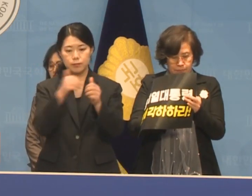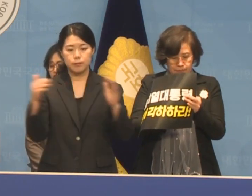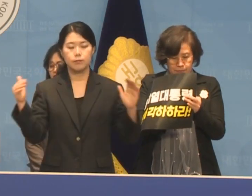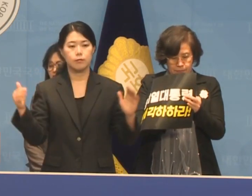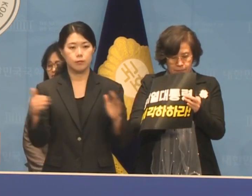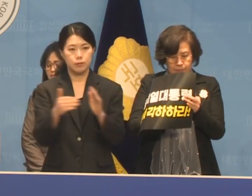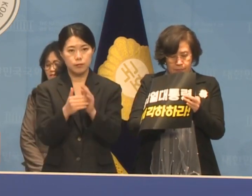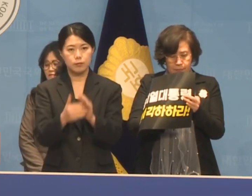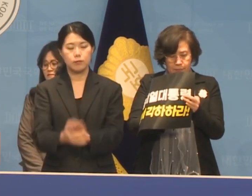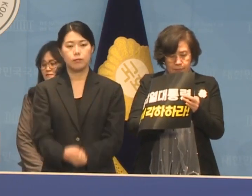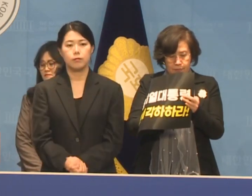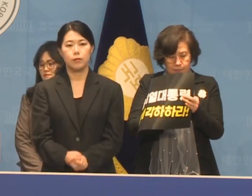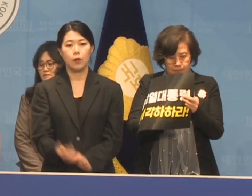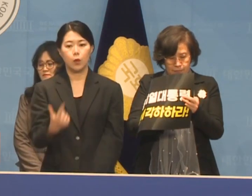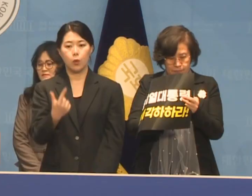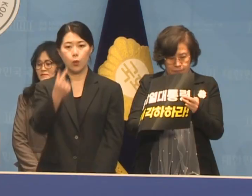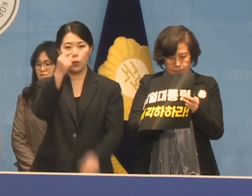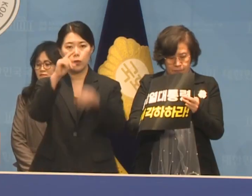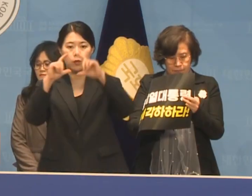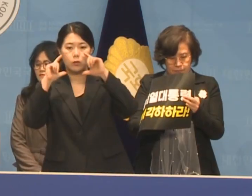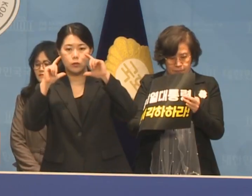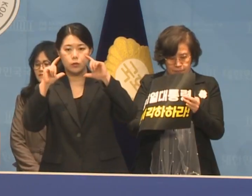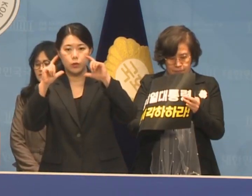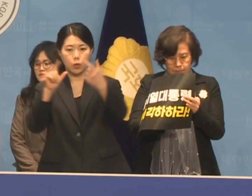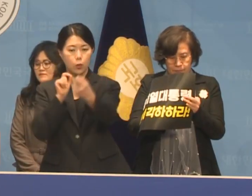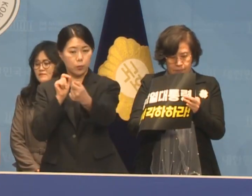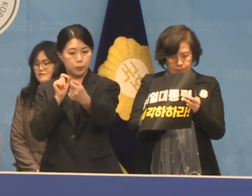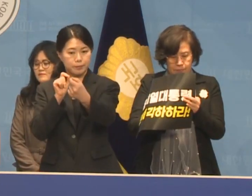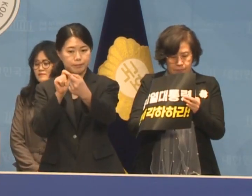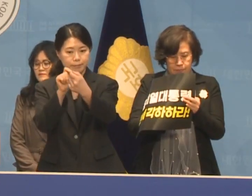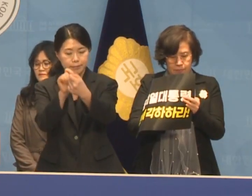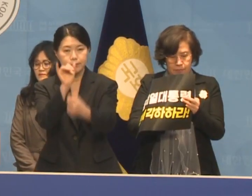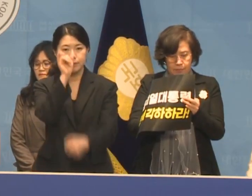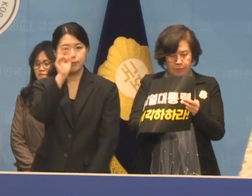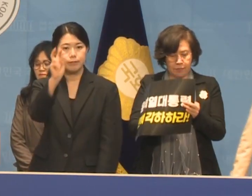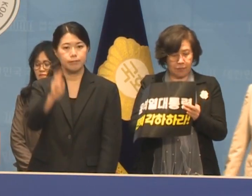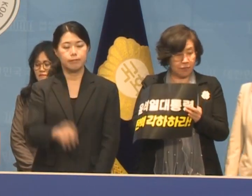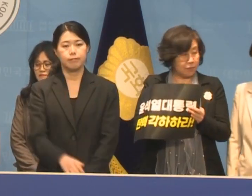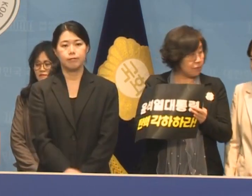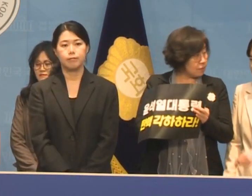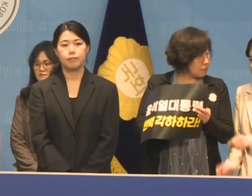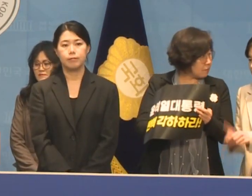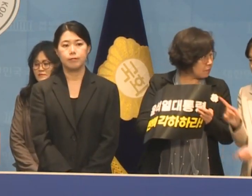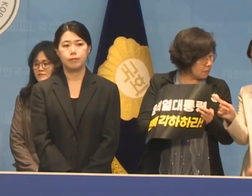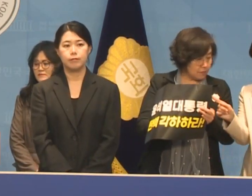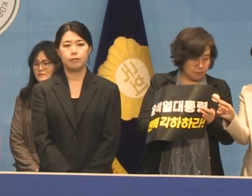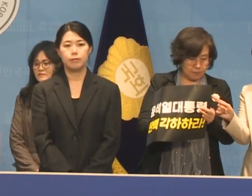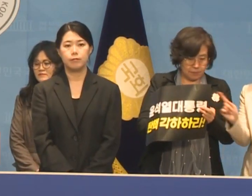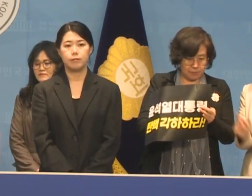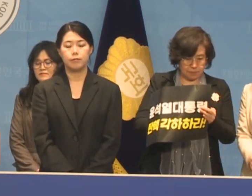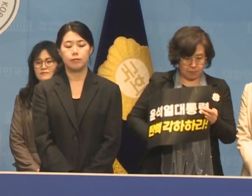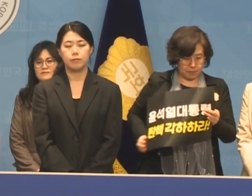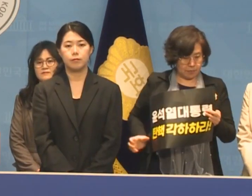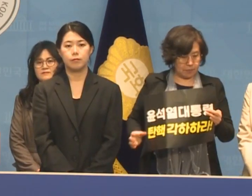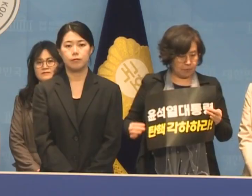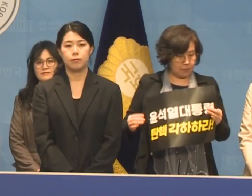되었고 곧 선고 기일이 지정될 것으로 예상이 됩니다. 지금